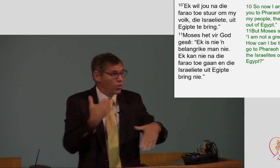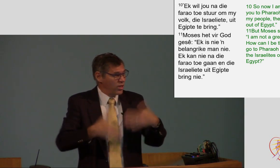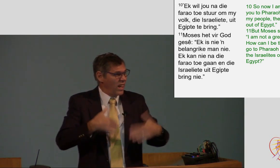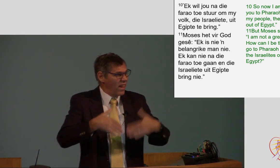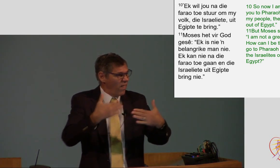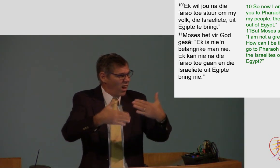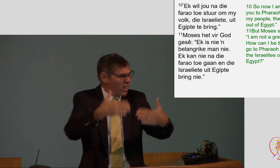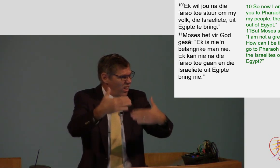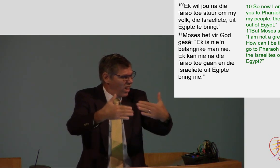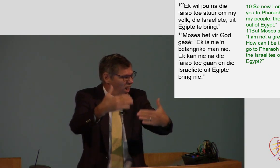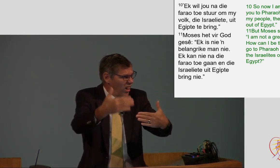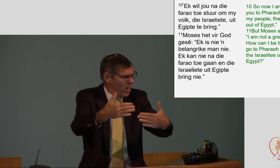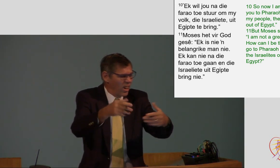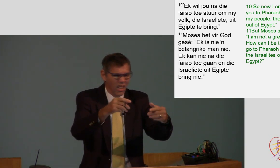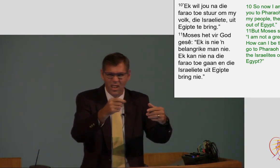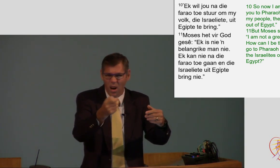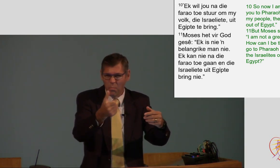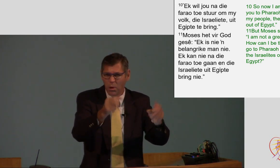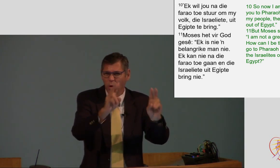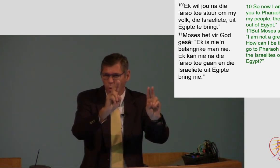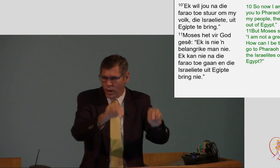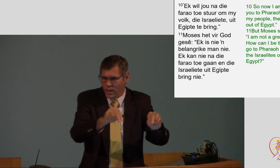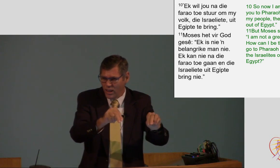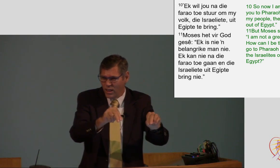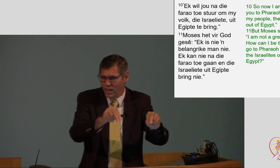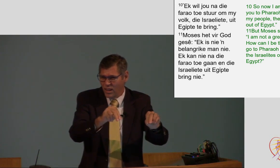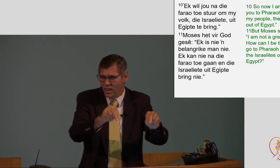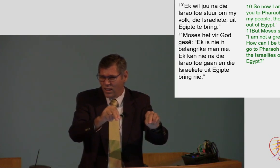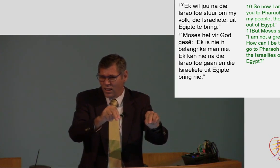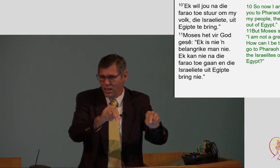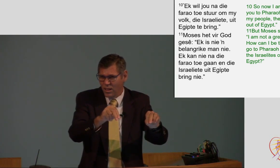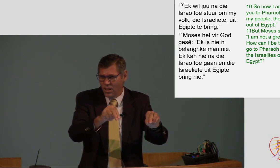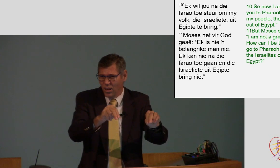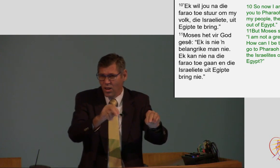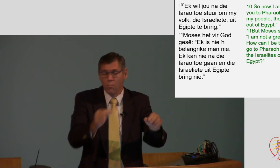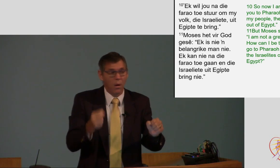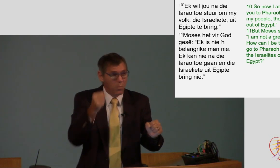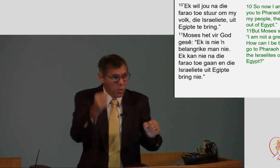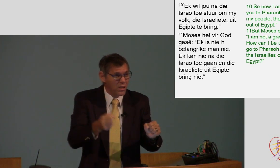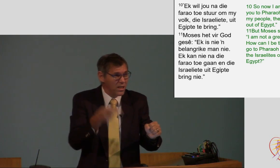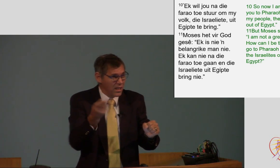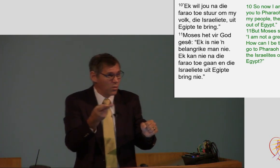lewe aangegaan, amper dood. Maar Moses het ook